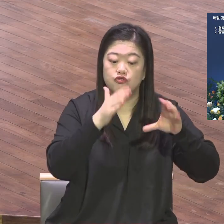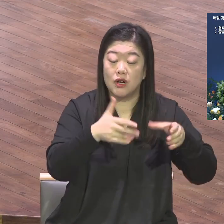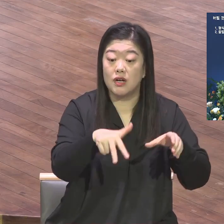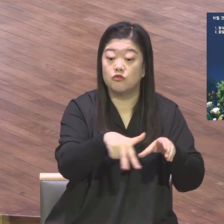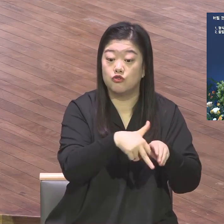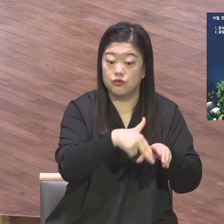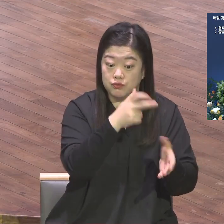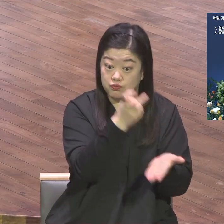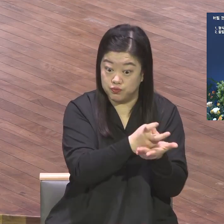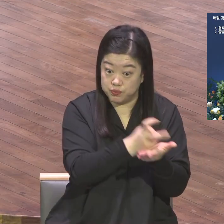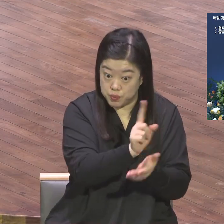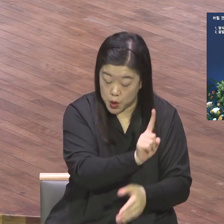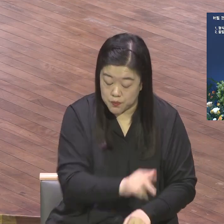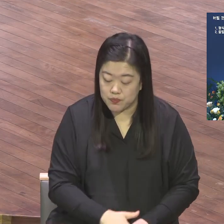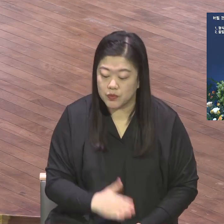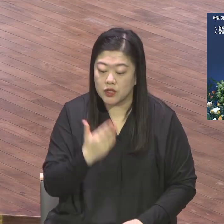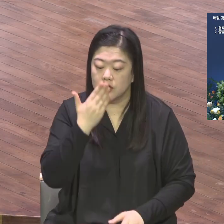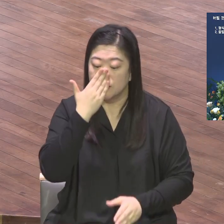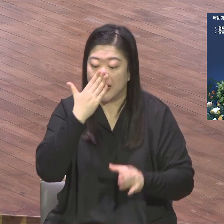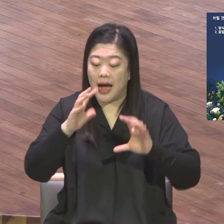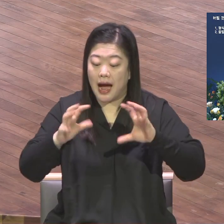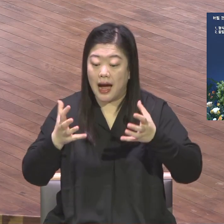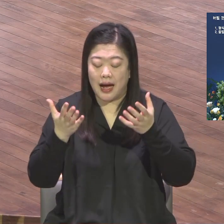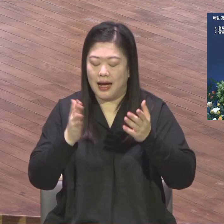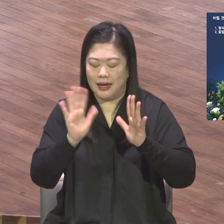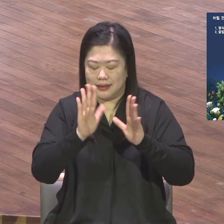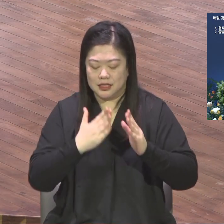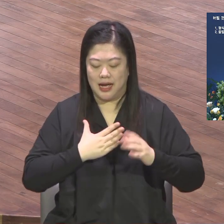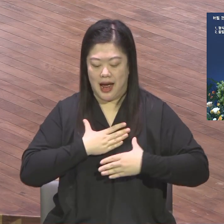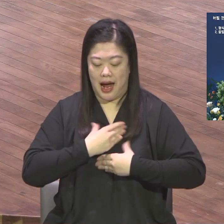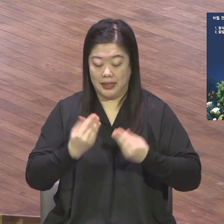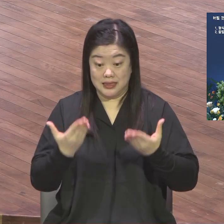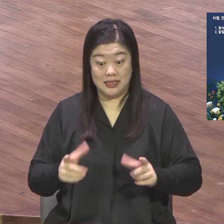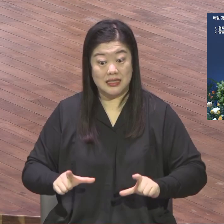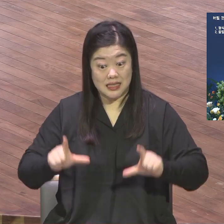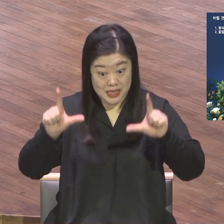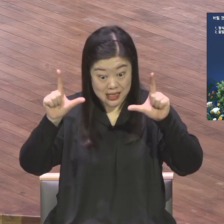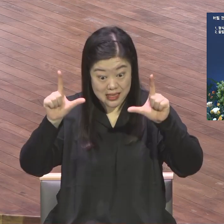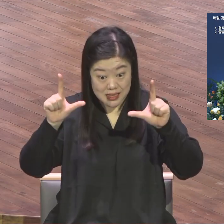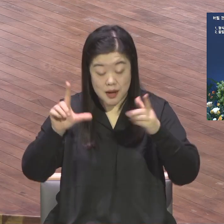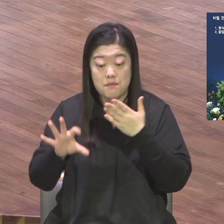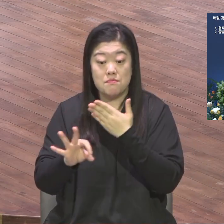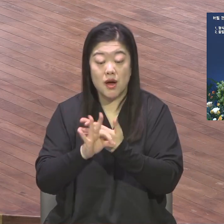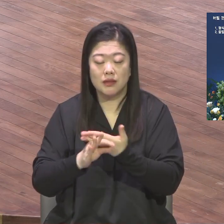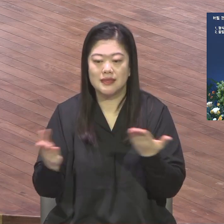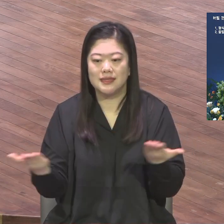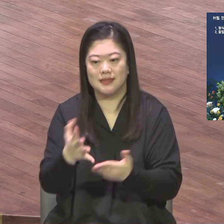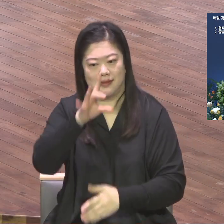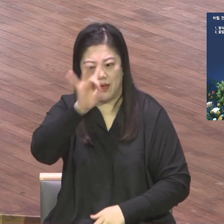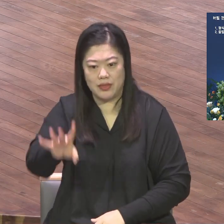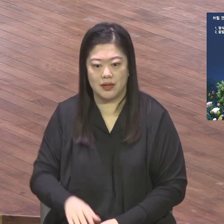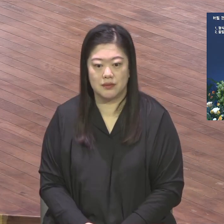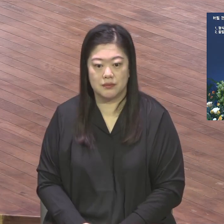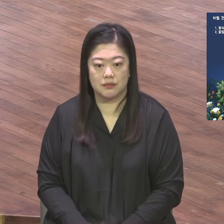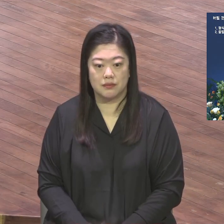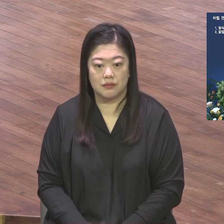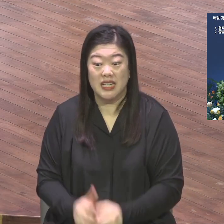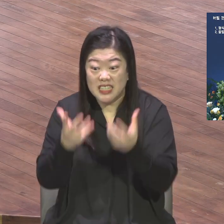지금 똑같아요. 저 뉴욕에 사는 유대인들은요, 지금도 가스를 못 켜요. 옆집에 가서 가스